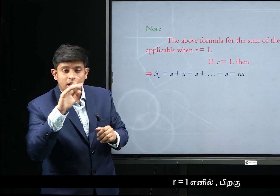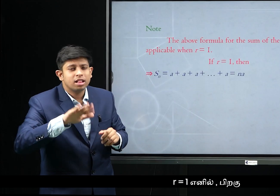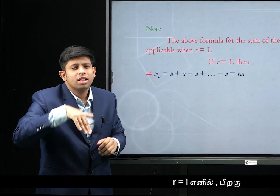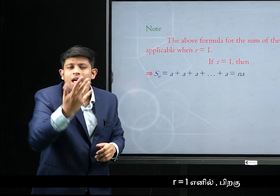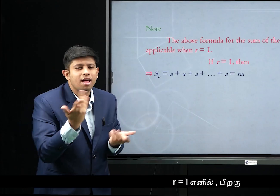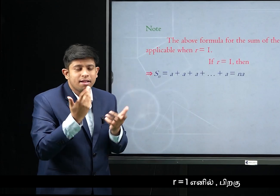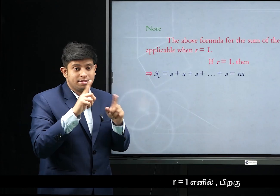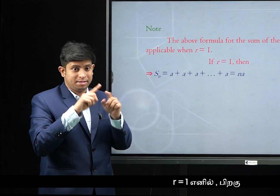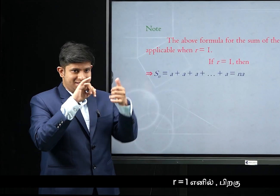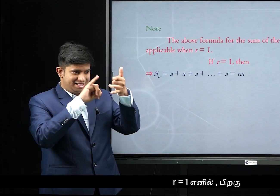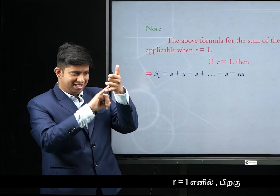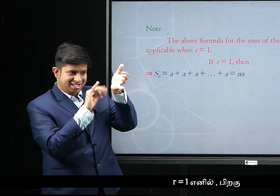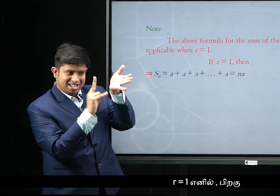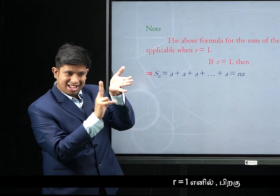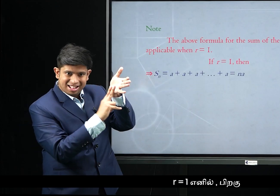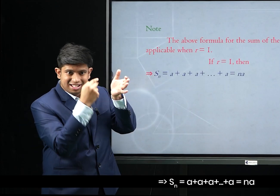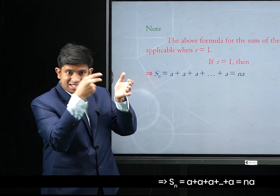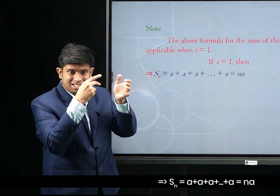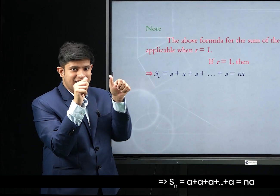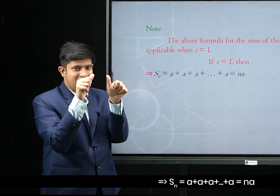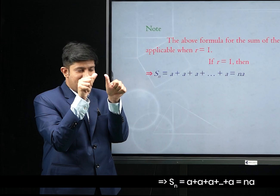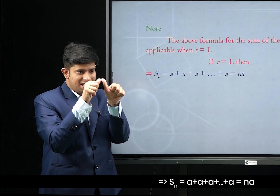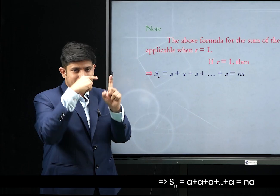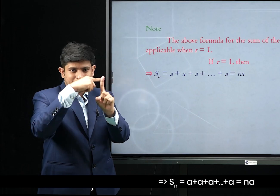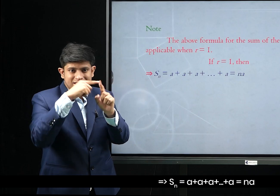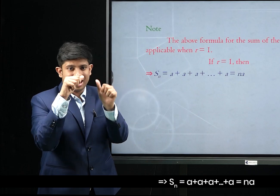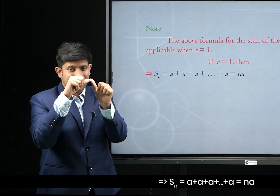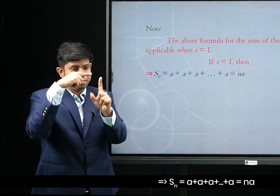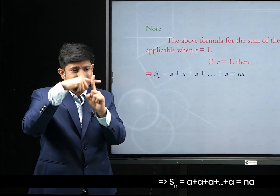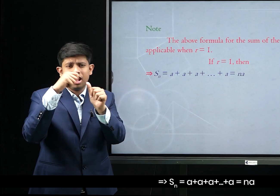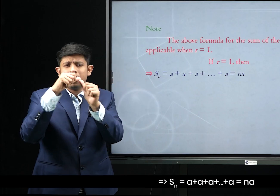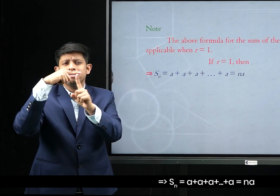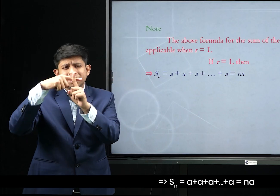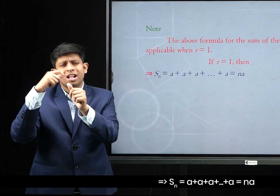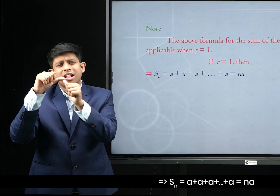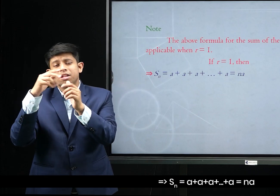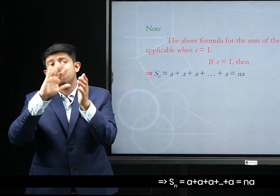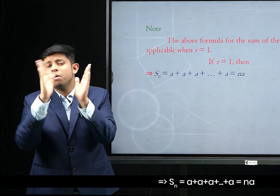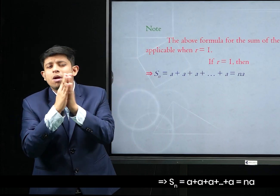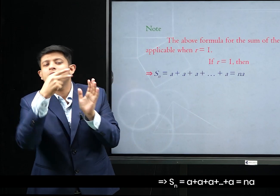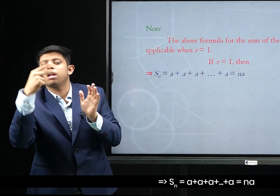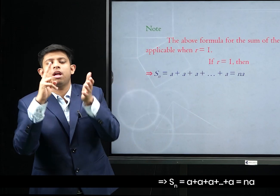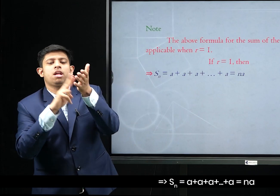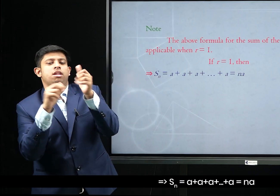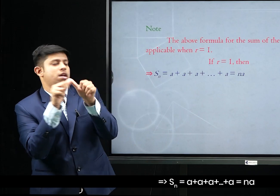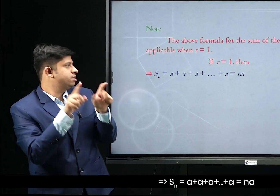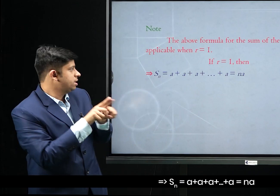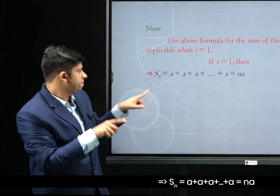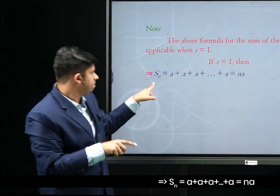ஈடு 1 எனில் பிறகு sn ஈடு a கூட்டல் a கூட்டல் a